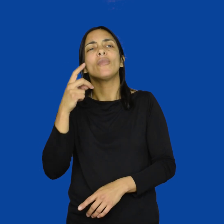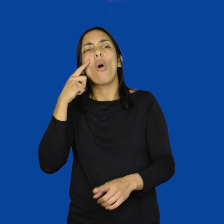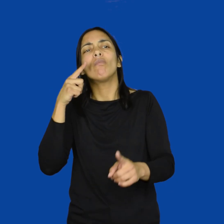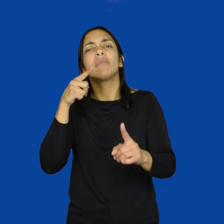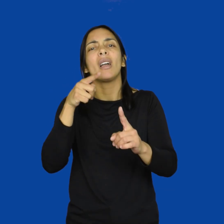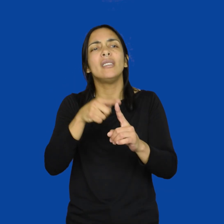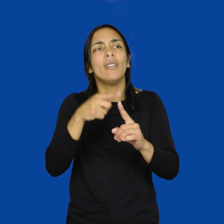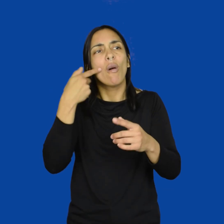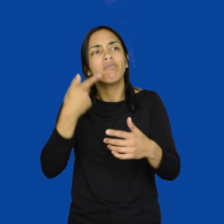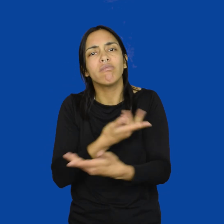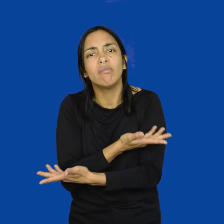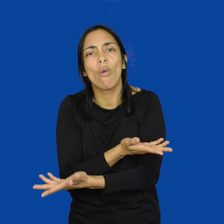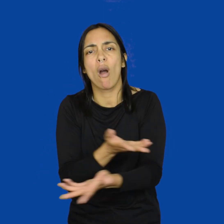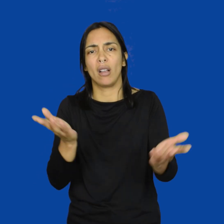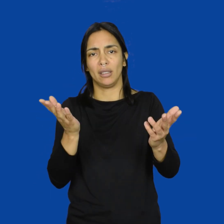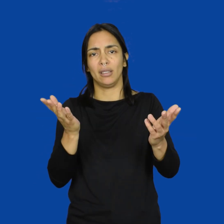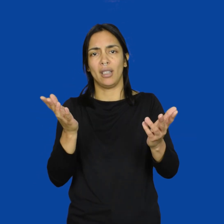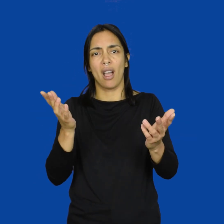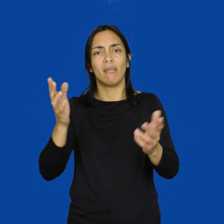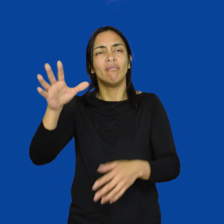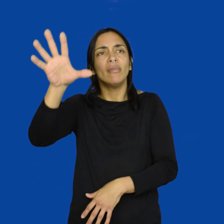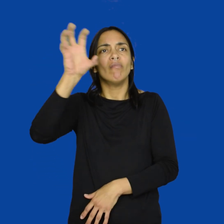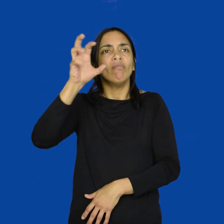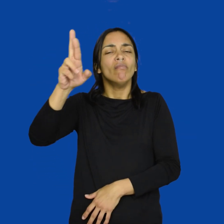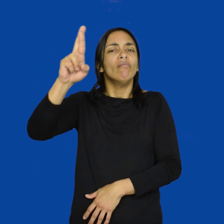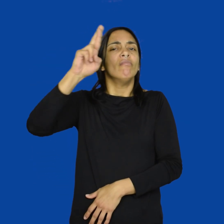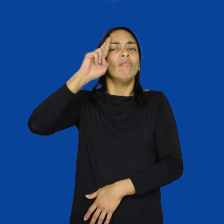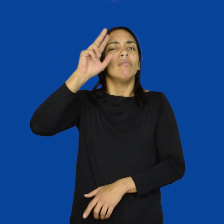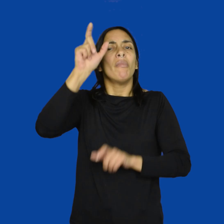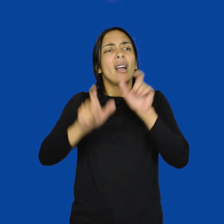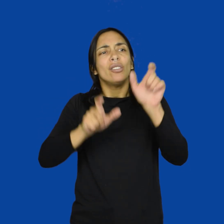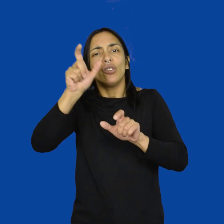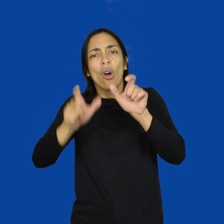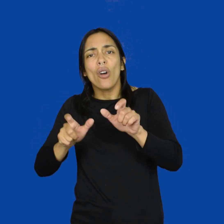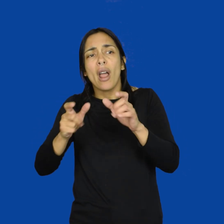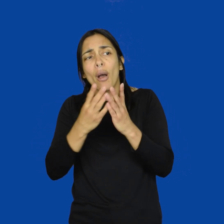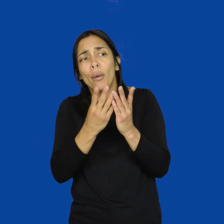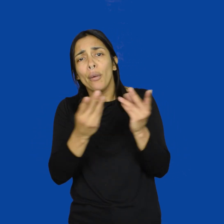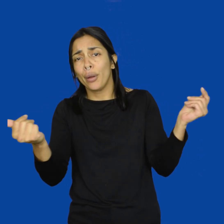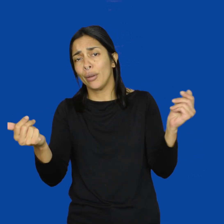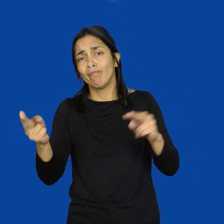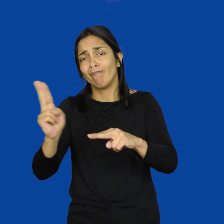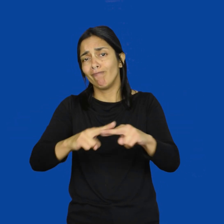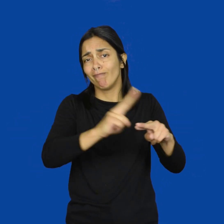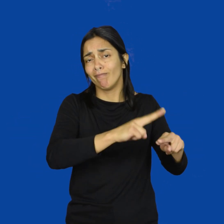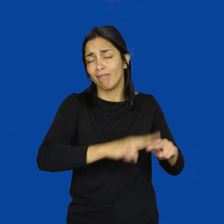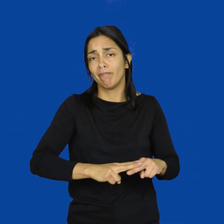y corriente, es un día de conmemoración, busca recordar a aquellos que no están. En